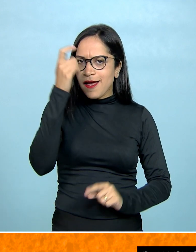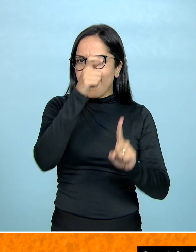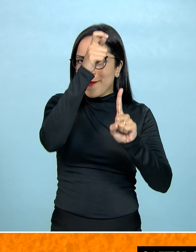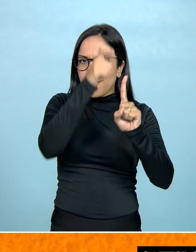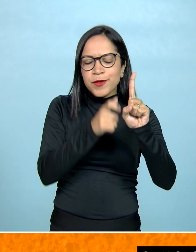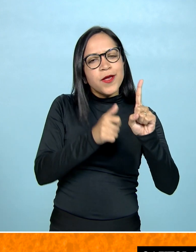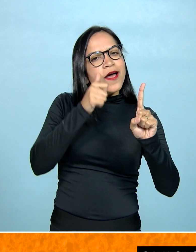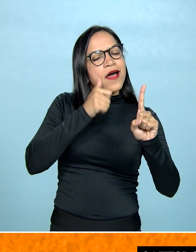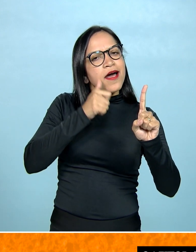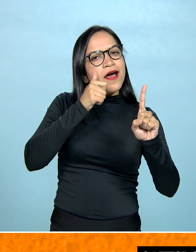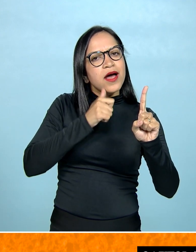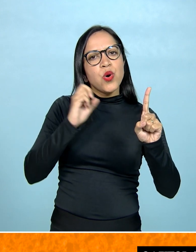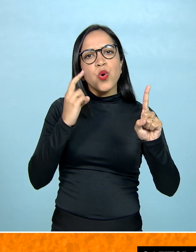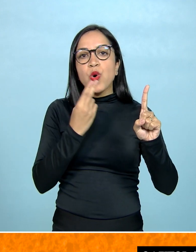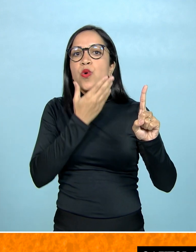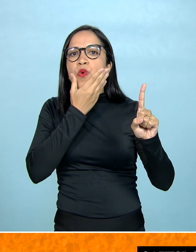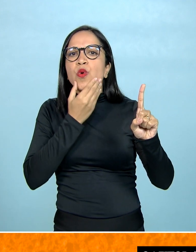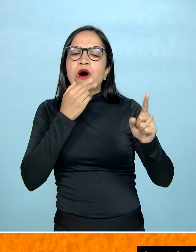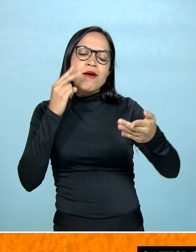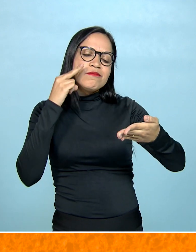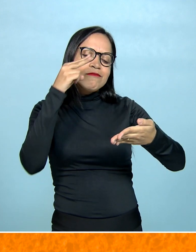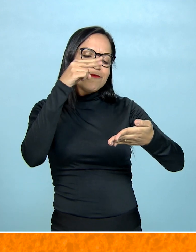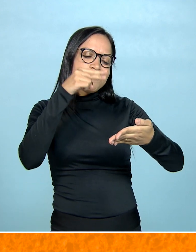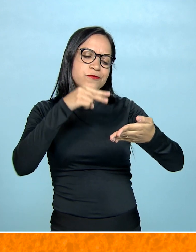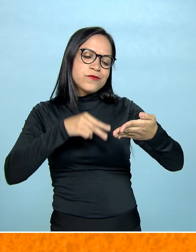O leitor, a leitora.